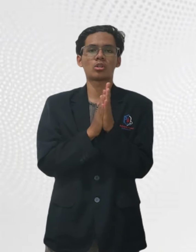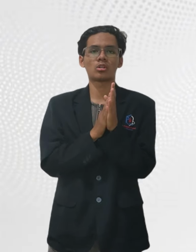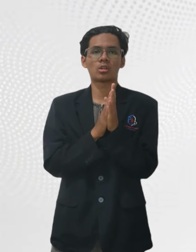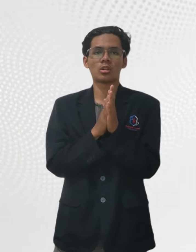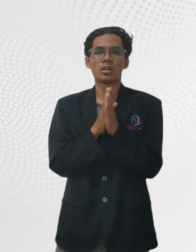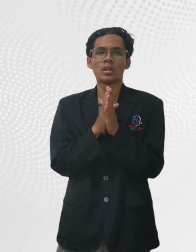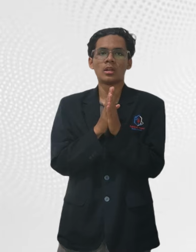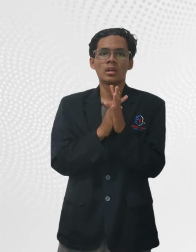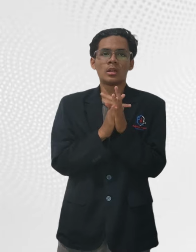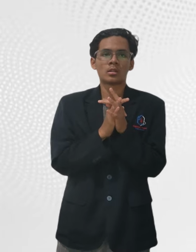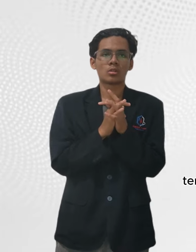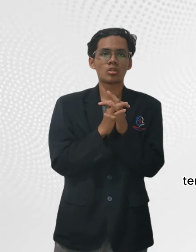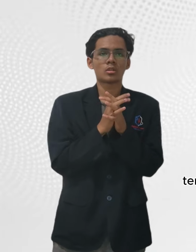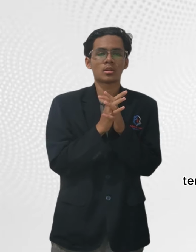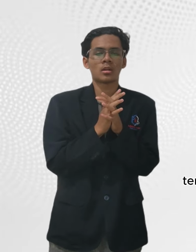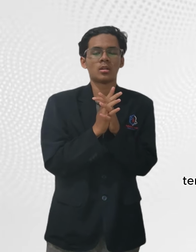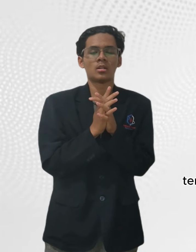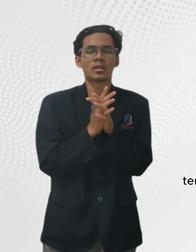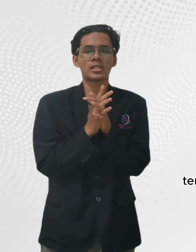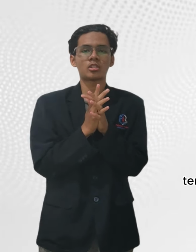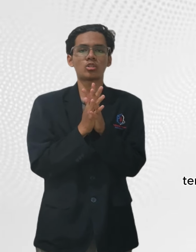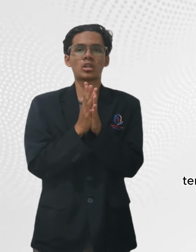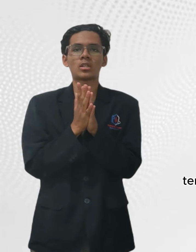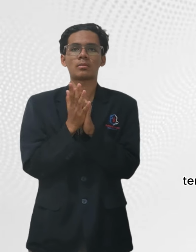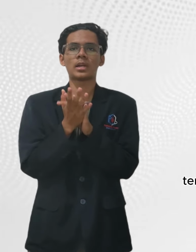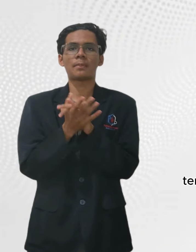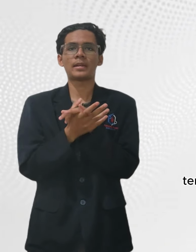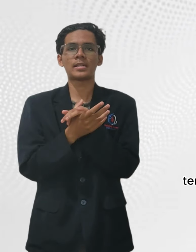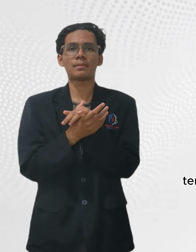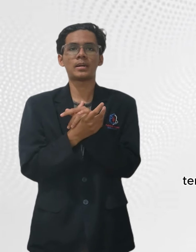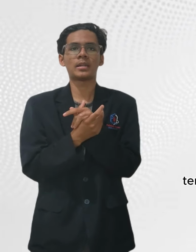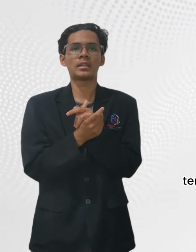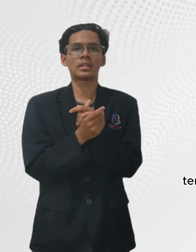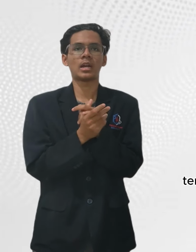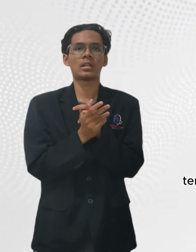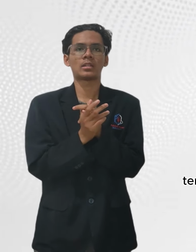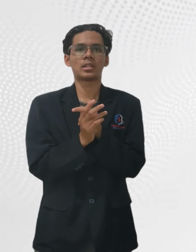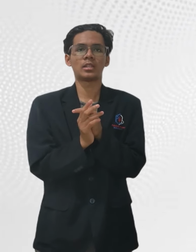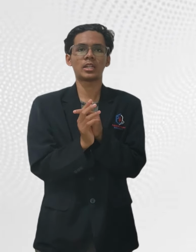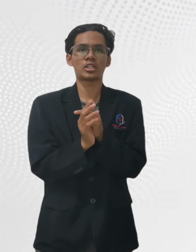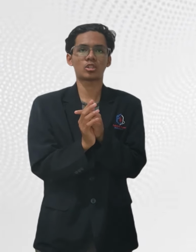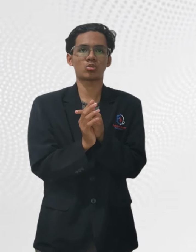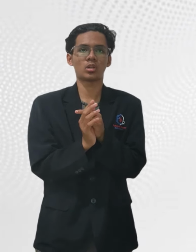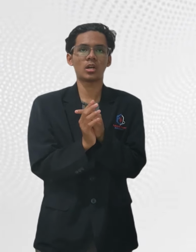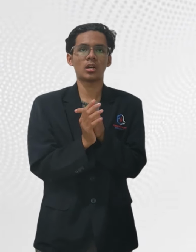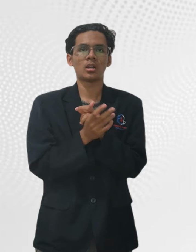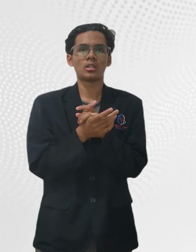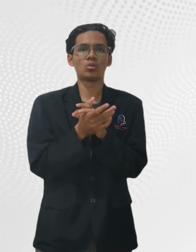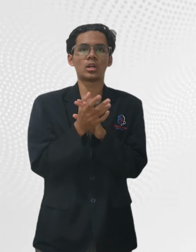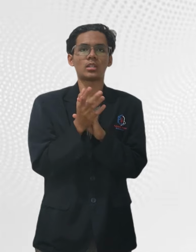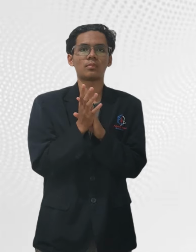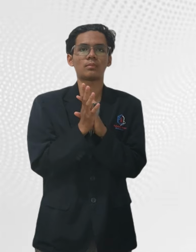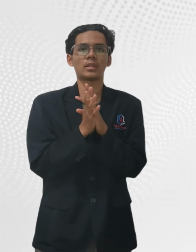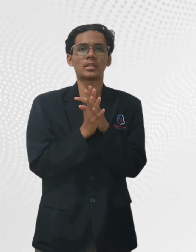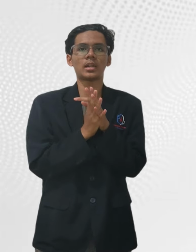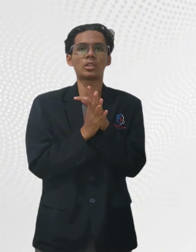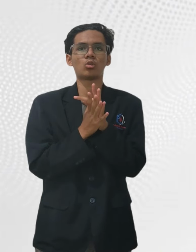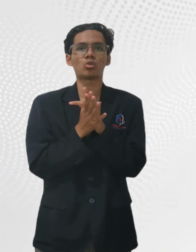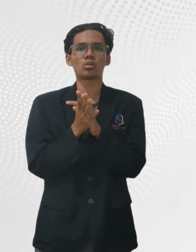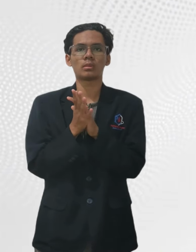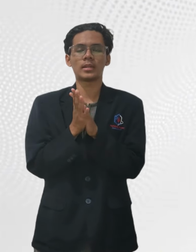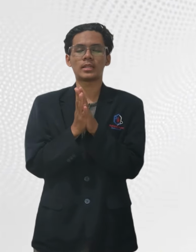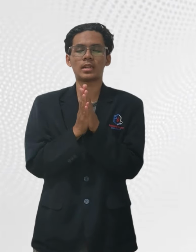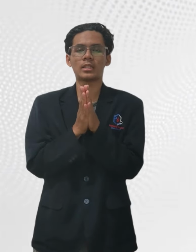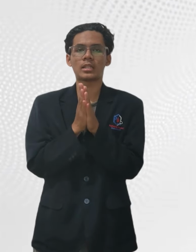ataupun motor kontrol. Terus resistor juga sebagai aplikasi pembagi tegangan. Jadi resistor juga digunakan dalam pembagi